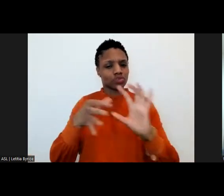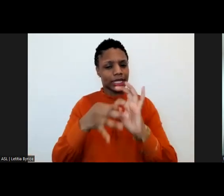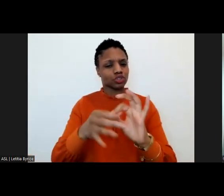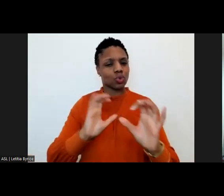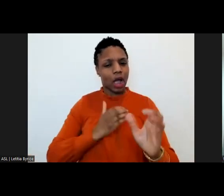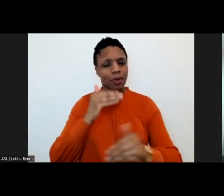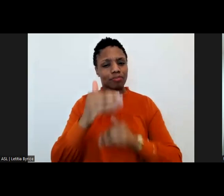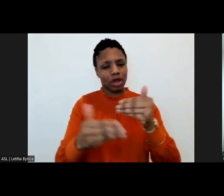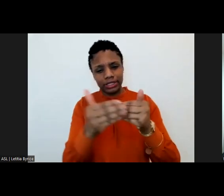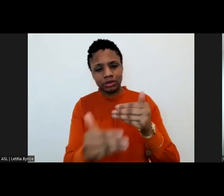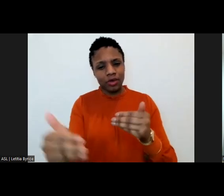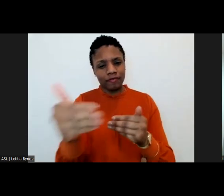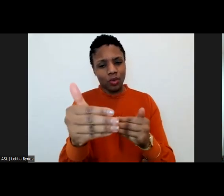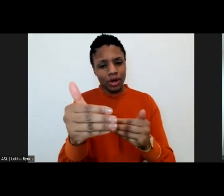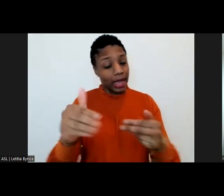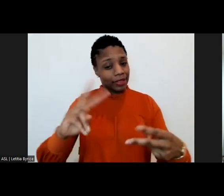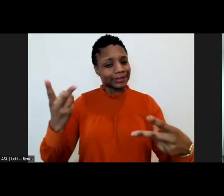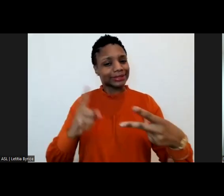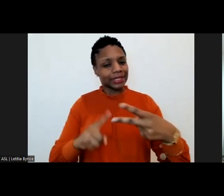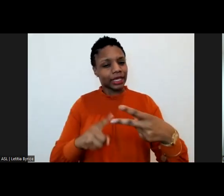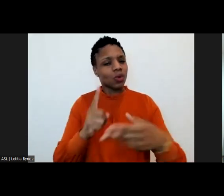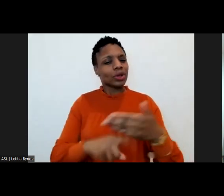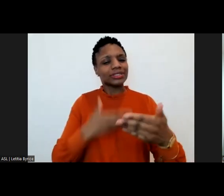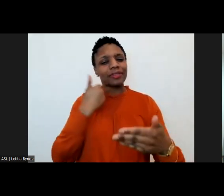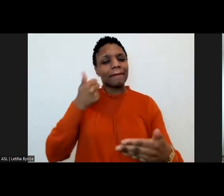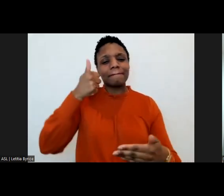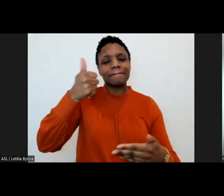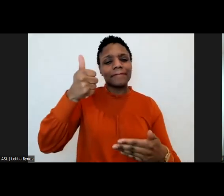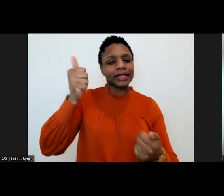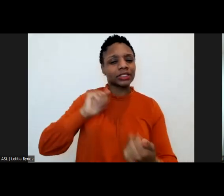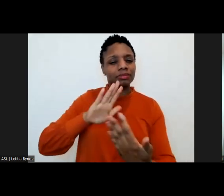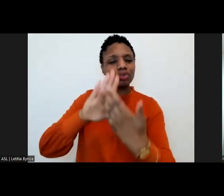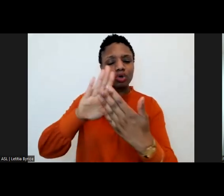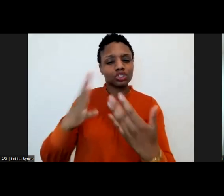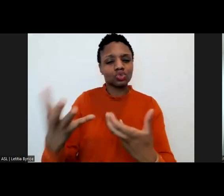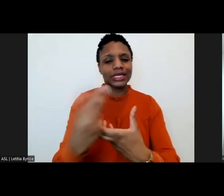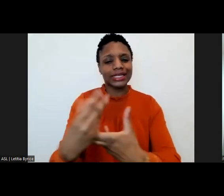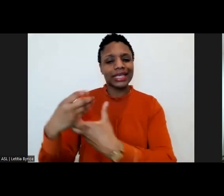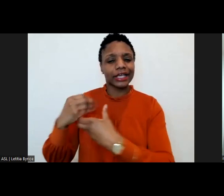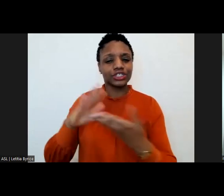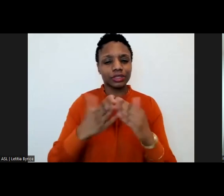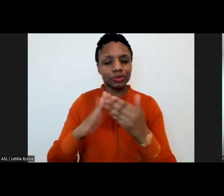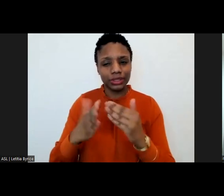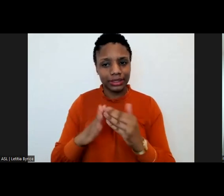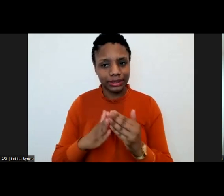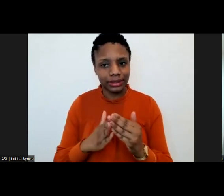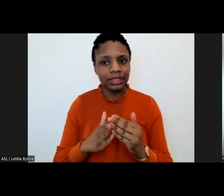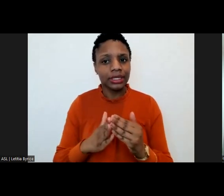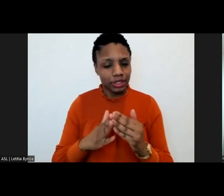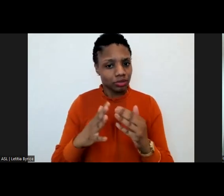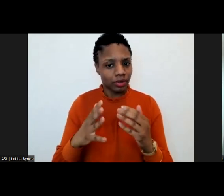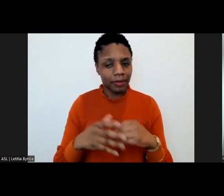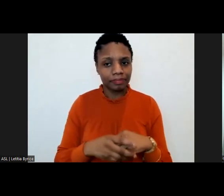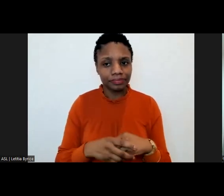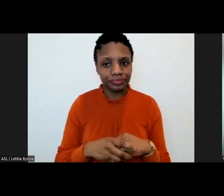marco general para las permisos eh vamos a ver cómo Entonces una vez tener